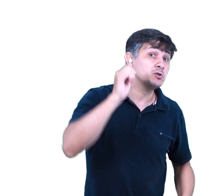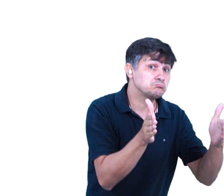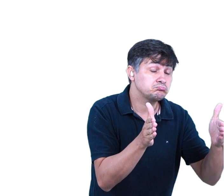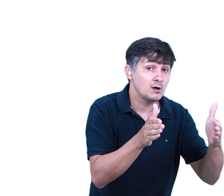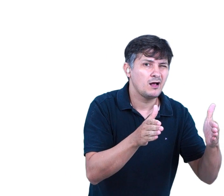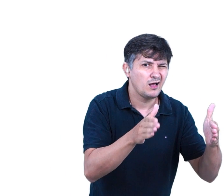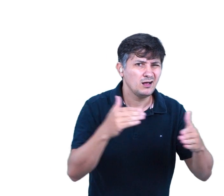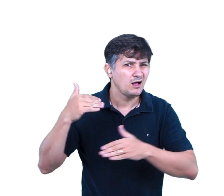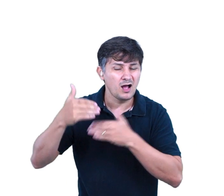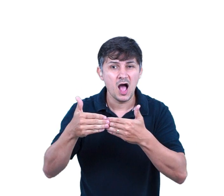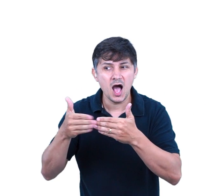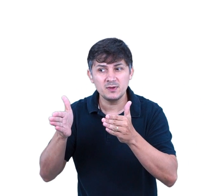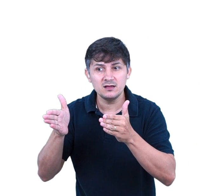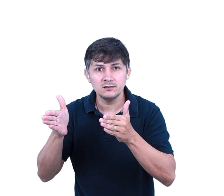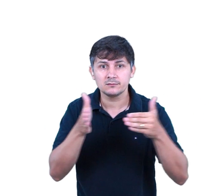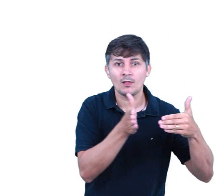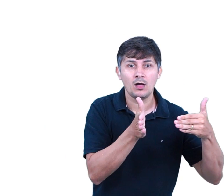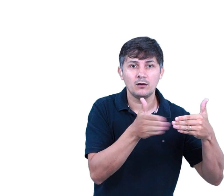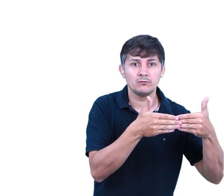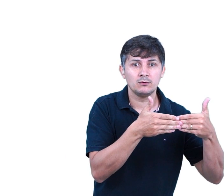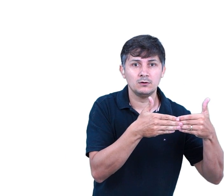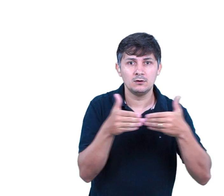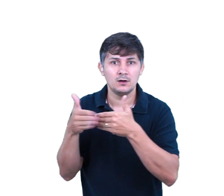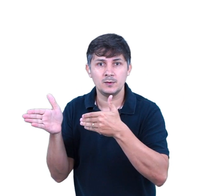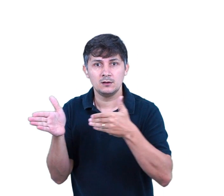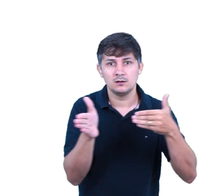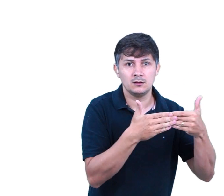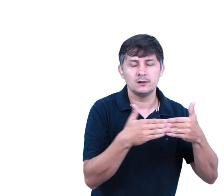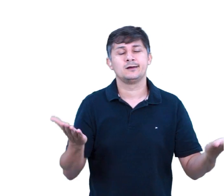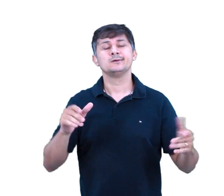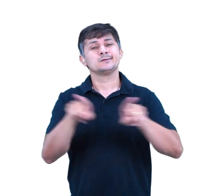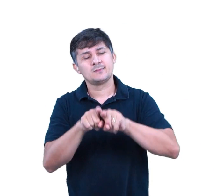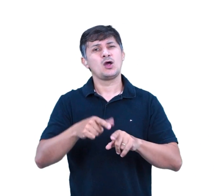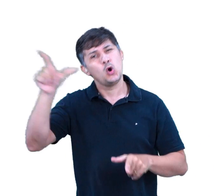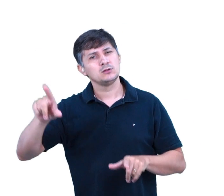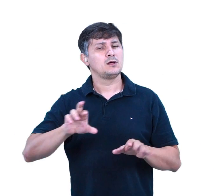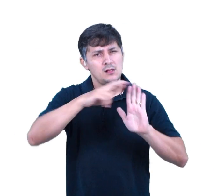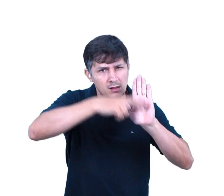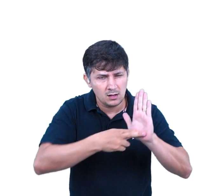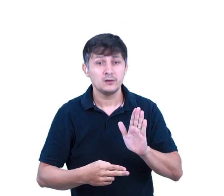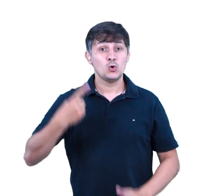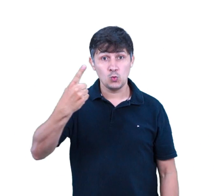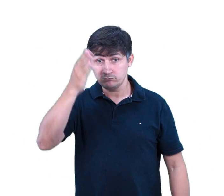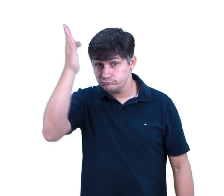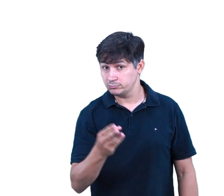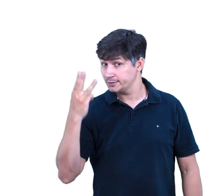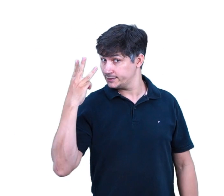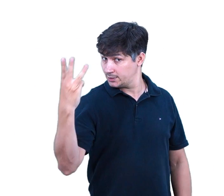várias medidas, temos aí a mudança de que agora 1/3 dos senadores teriam indicações da presidência da República.